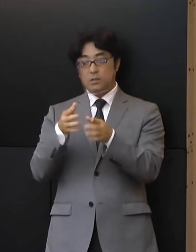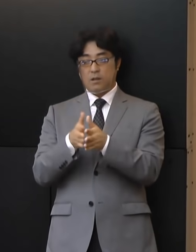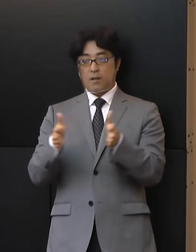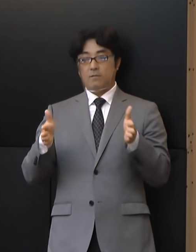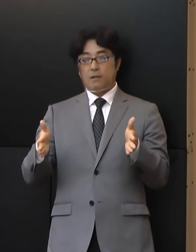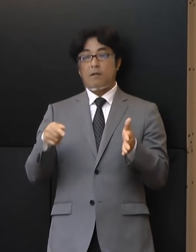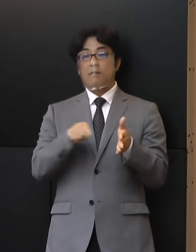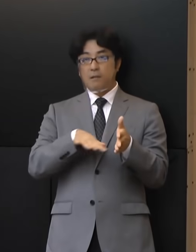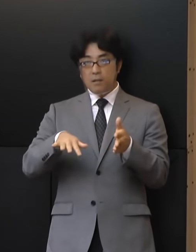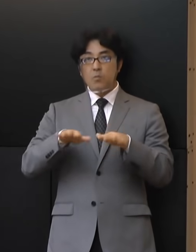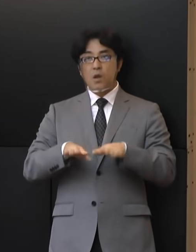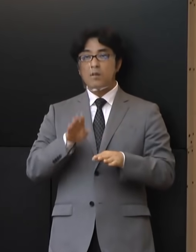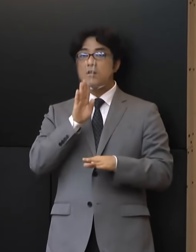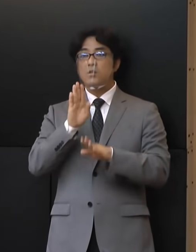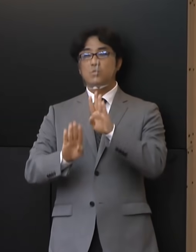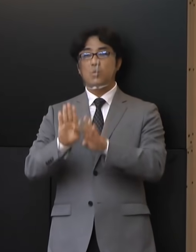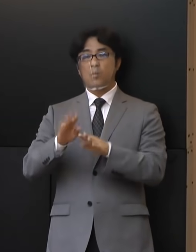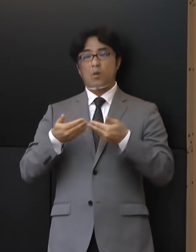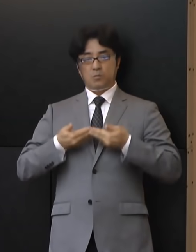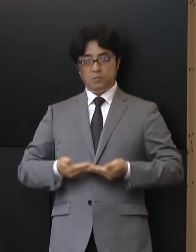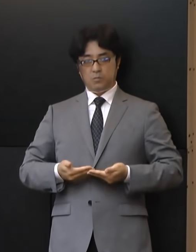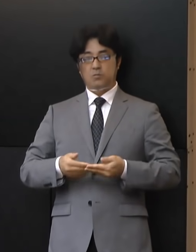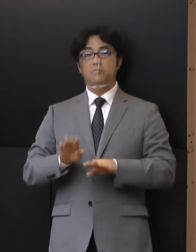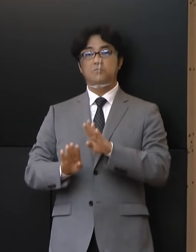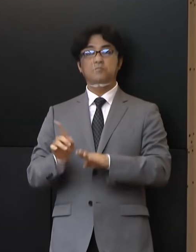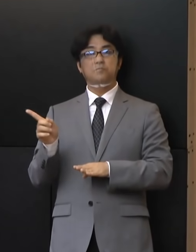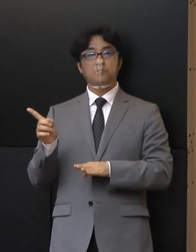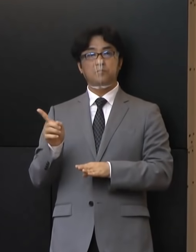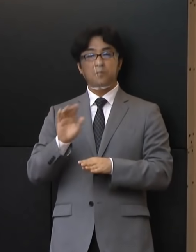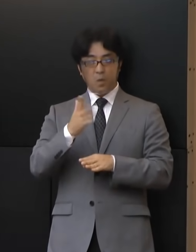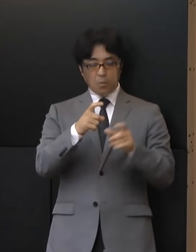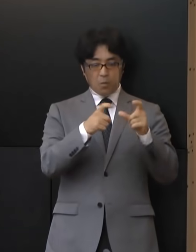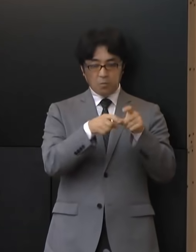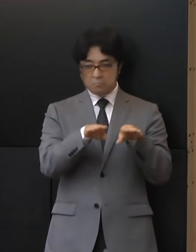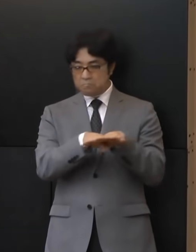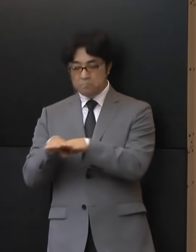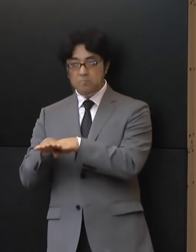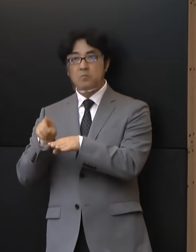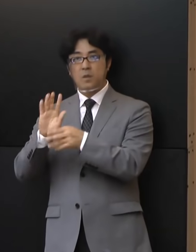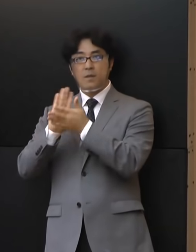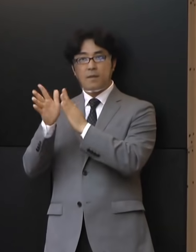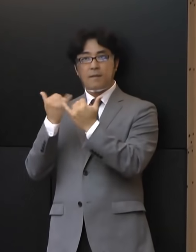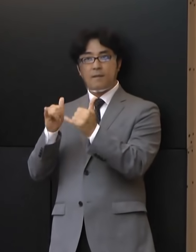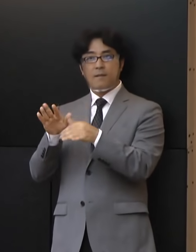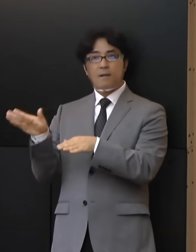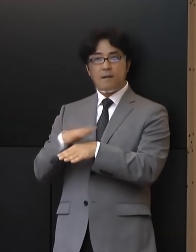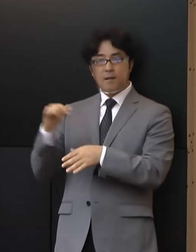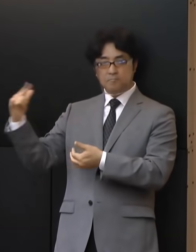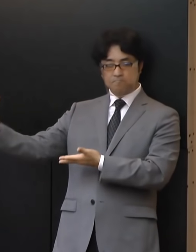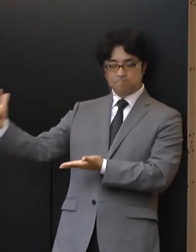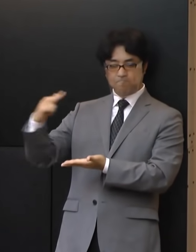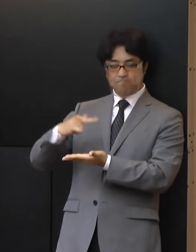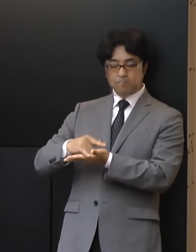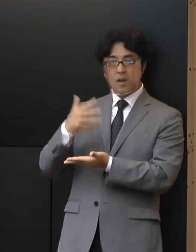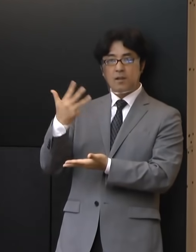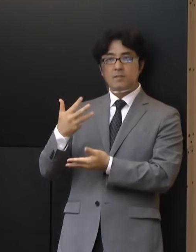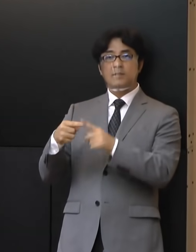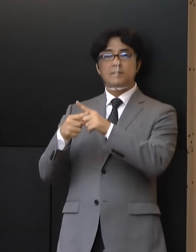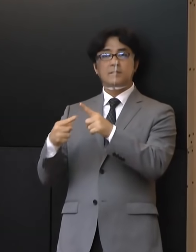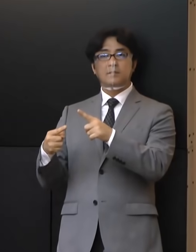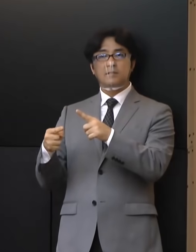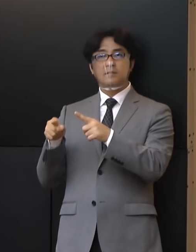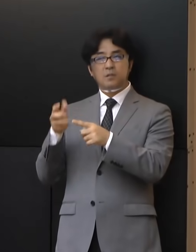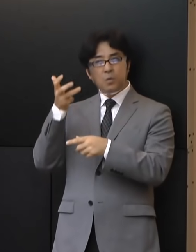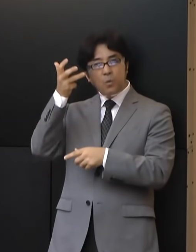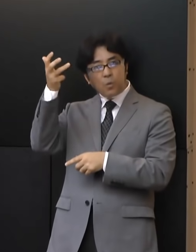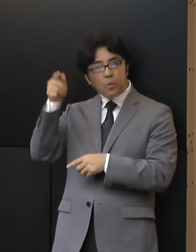。しかし、ゴールデンウィーク中、県外から約8000人の渡航者が来沖するとみられること